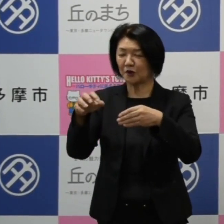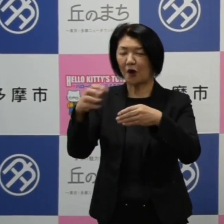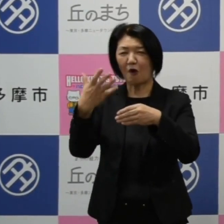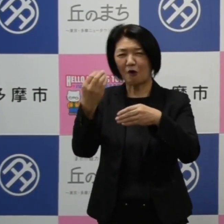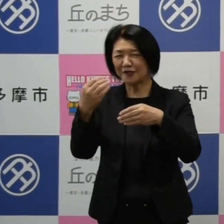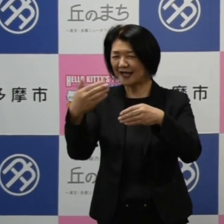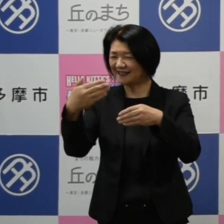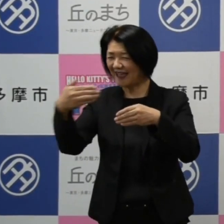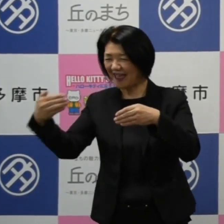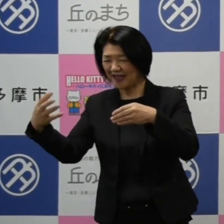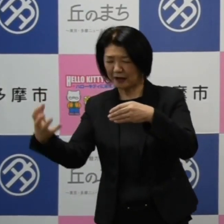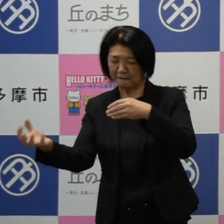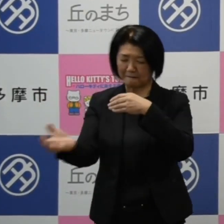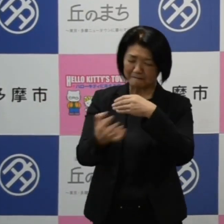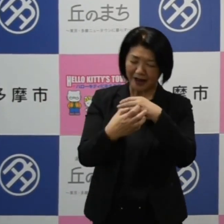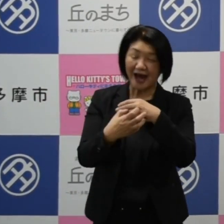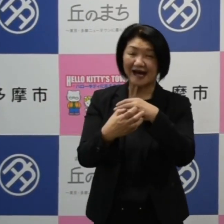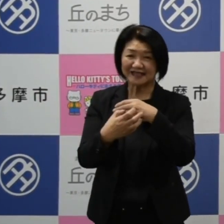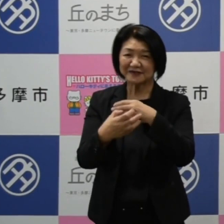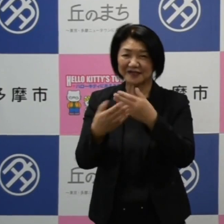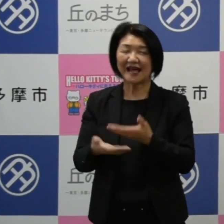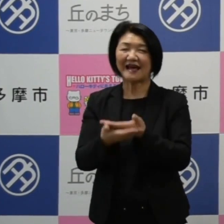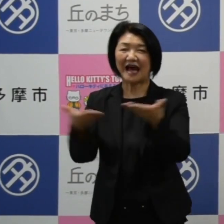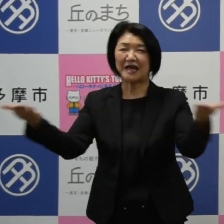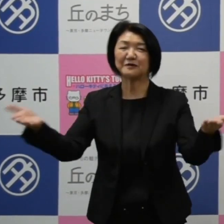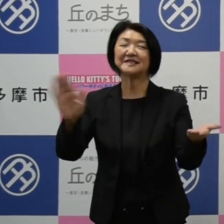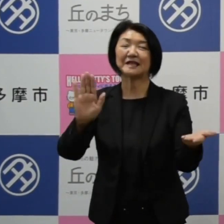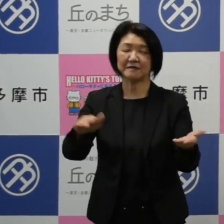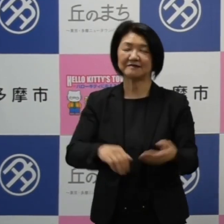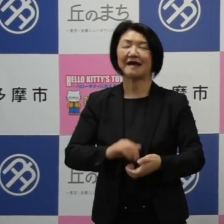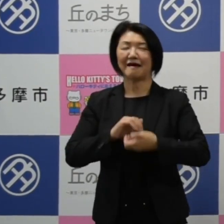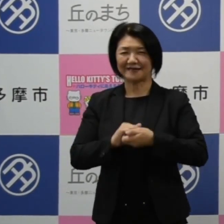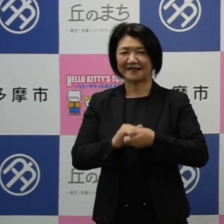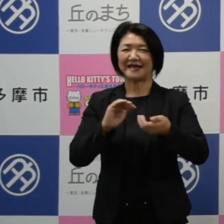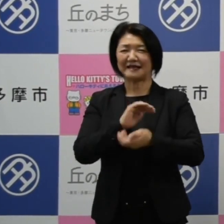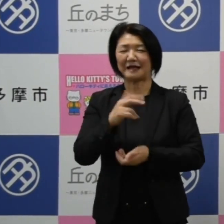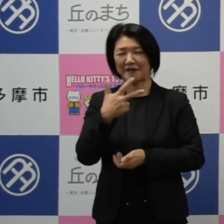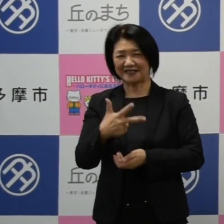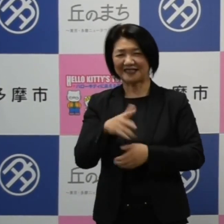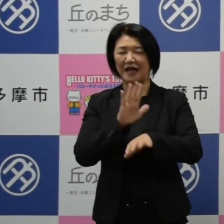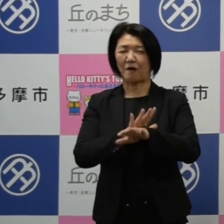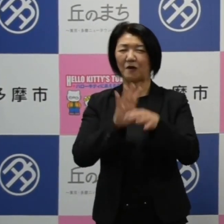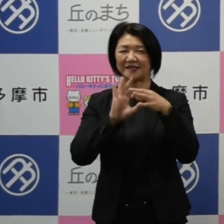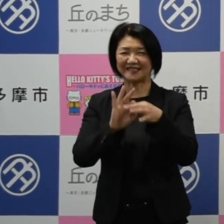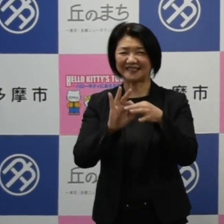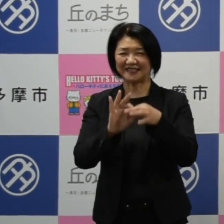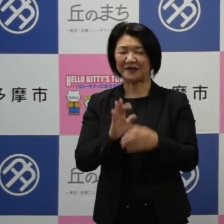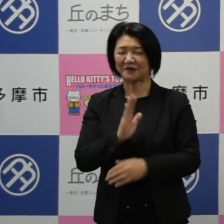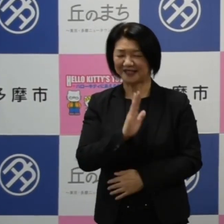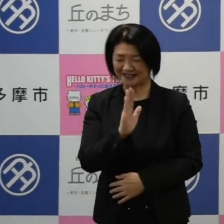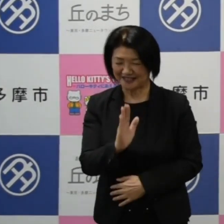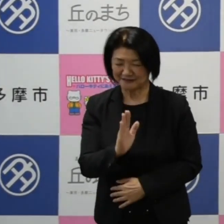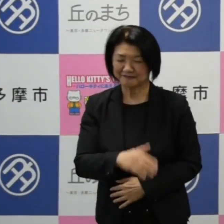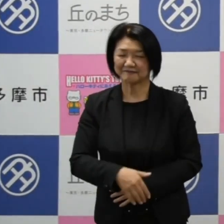ストを印刷したものを配布いたします。ぜひ多摩市でお手続き